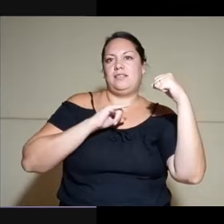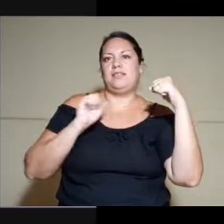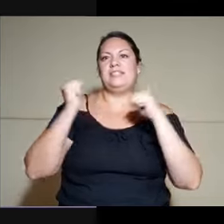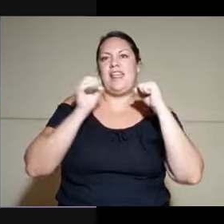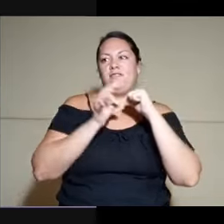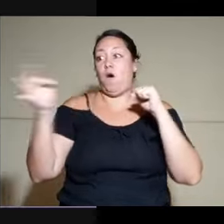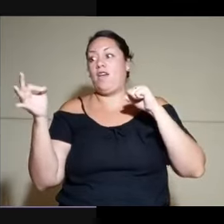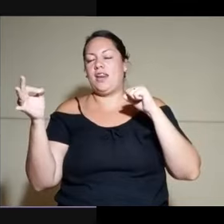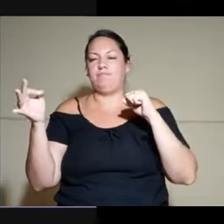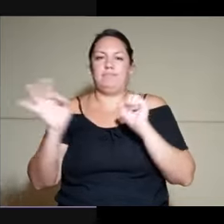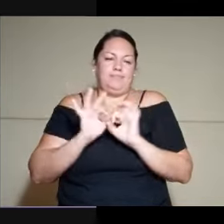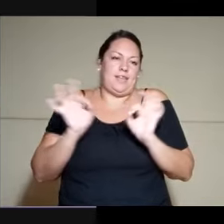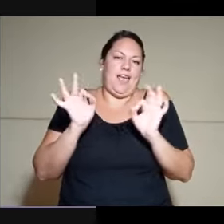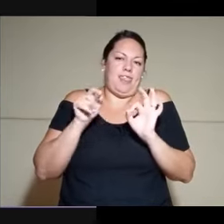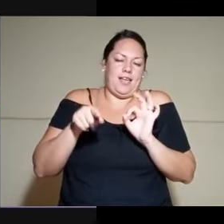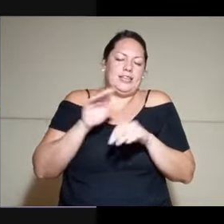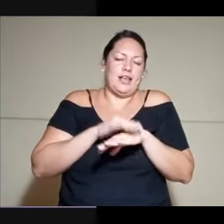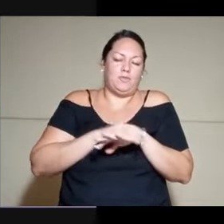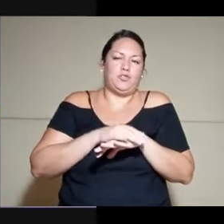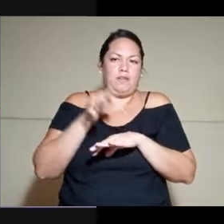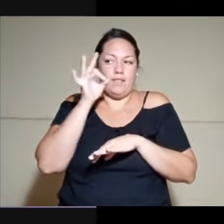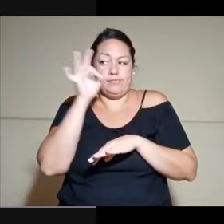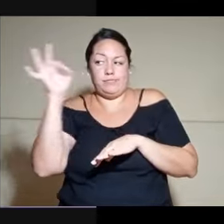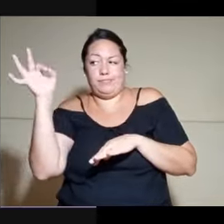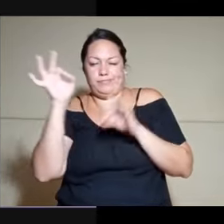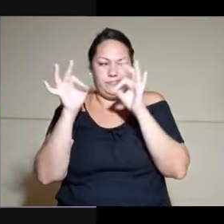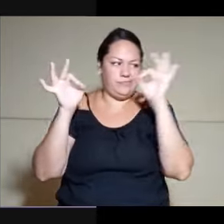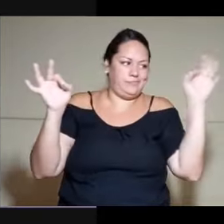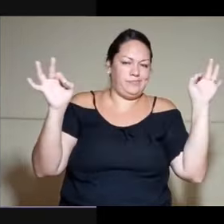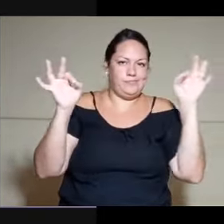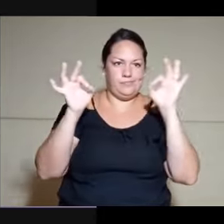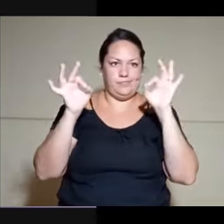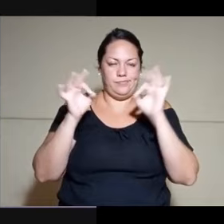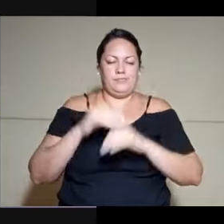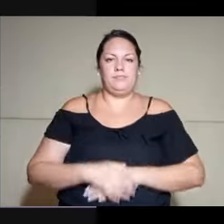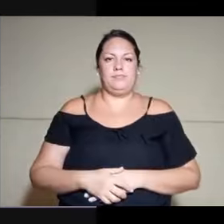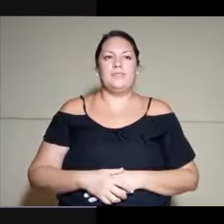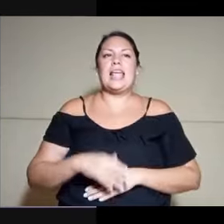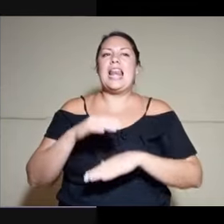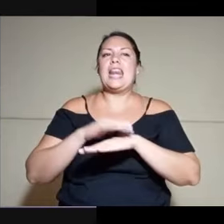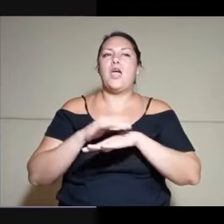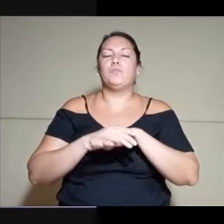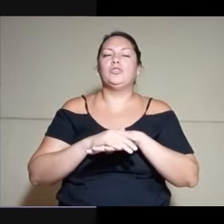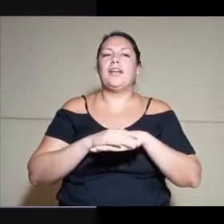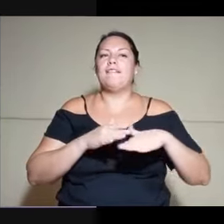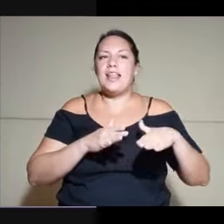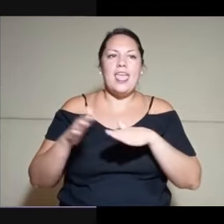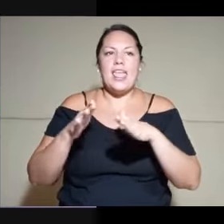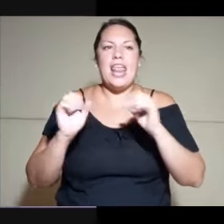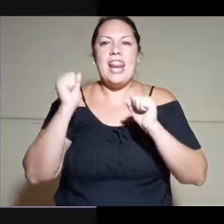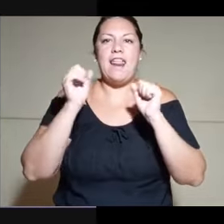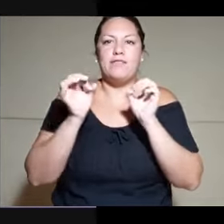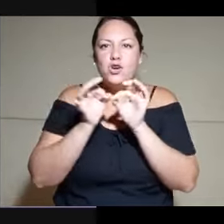Entonces, el músculo no se va a mover porque no hay nadie que le dé la orden. El que da la orden es el nervio, que es el que lleva la información, el que lleva el